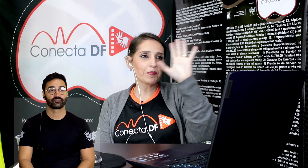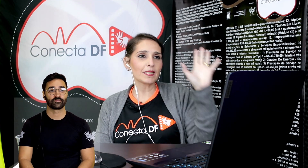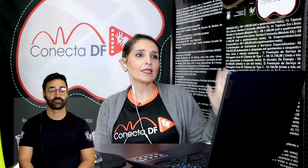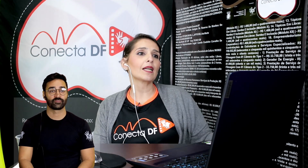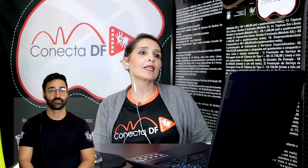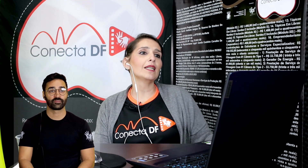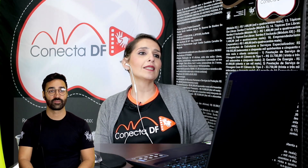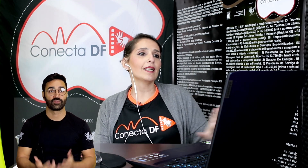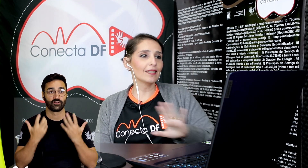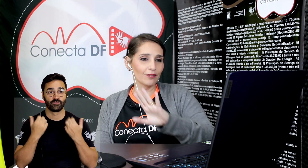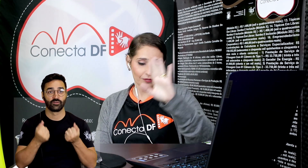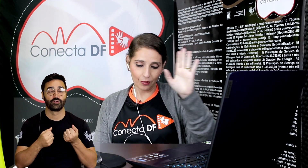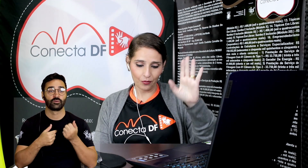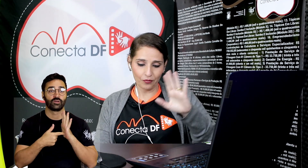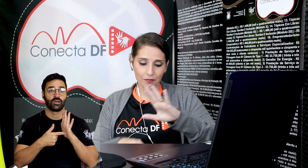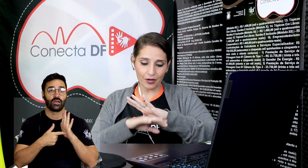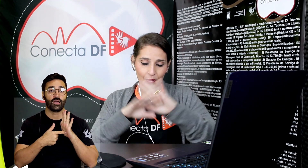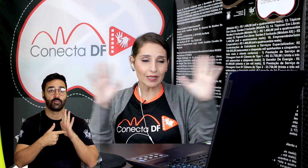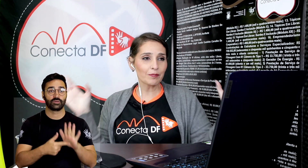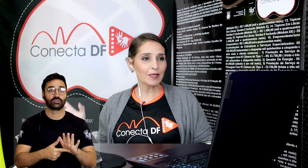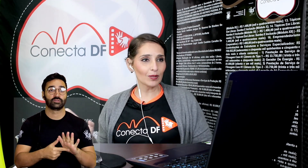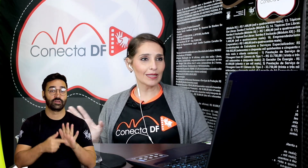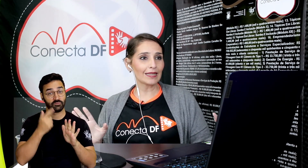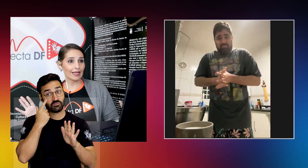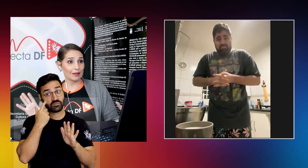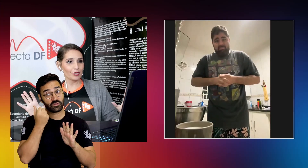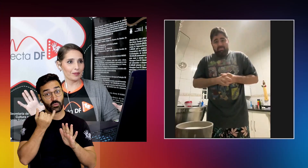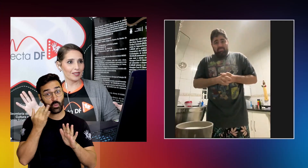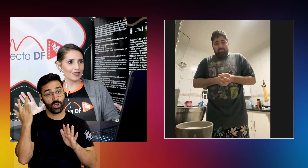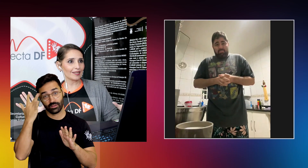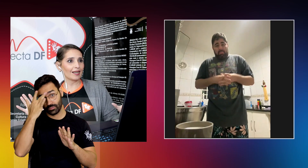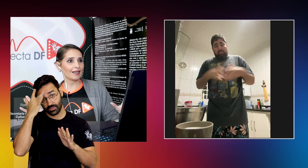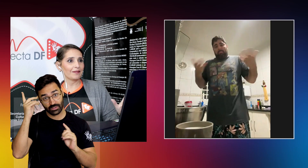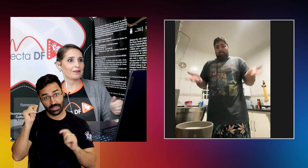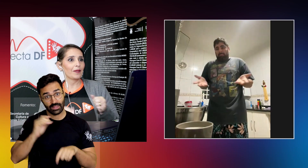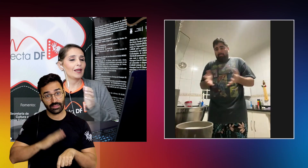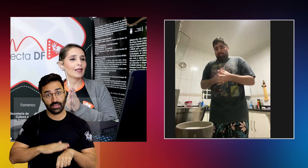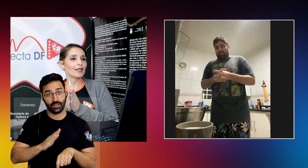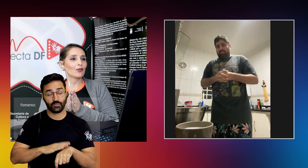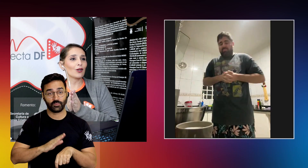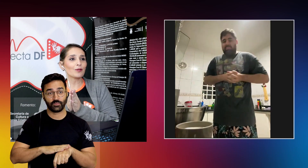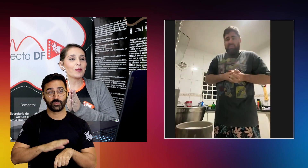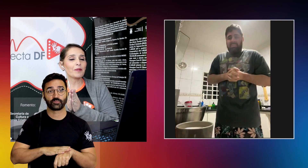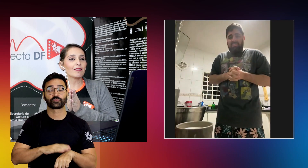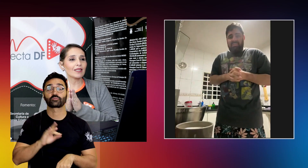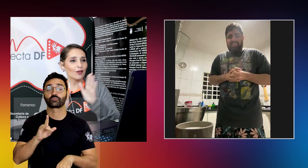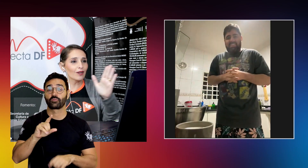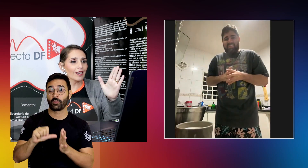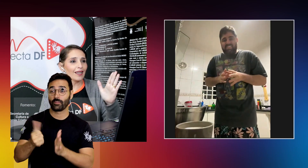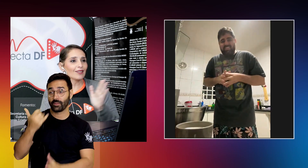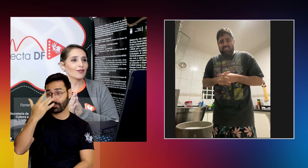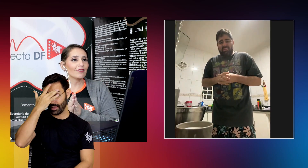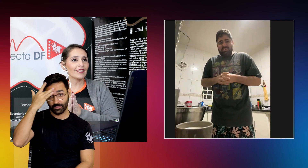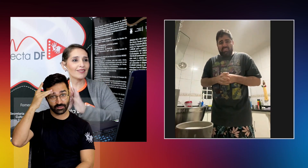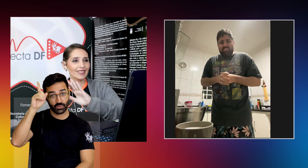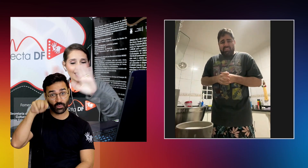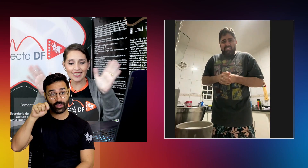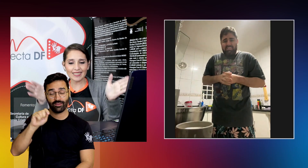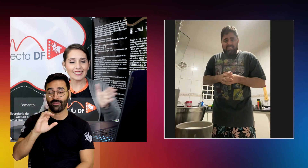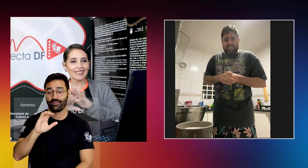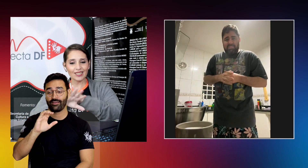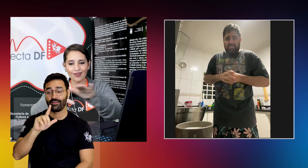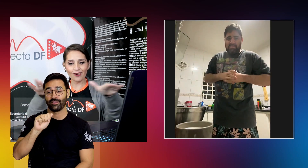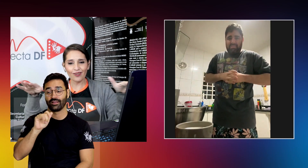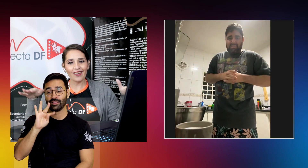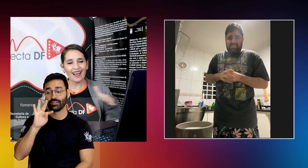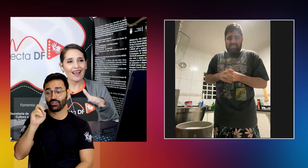gente vai apresentar aqui até. Vamos ver quantas pessoas dá tempo de apresentar. Então, nosso primeiro vai ser o Cleiton, que vai fazer a